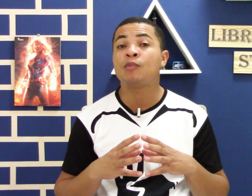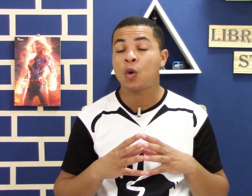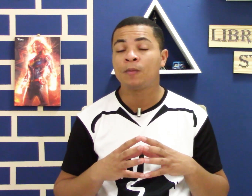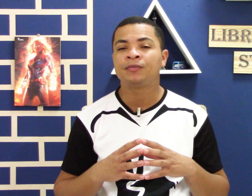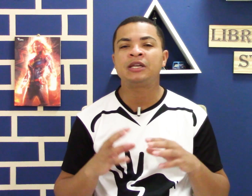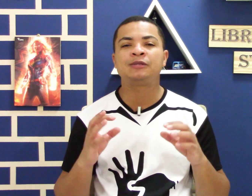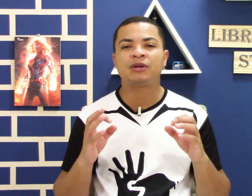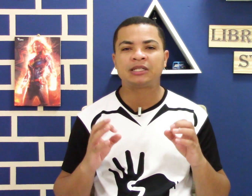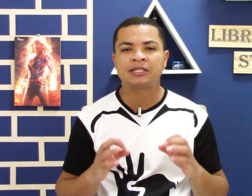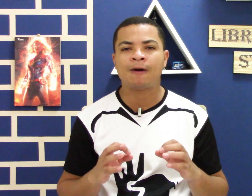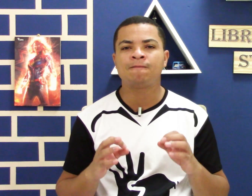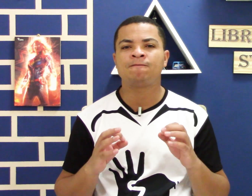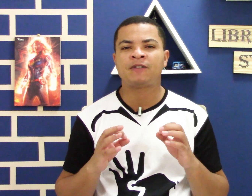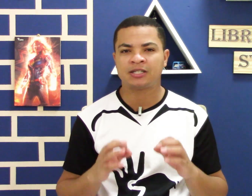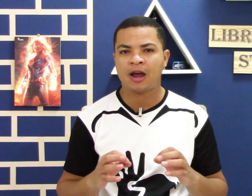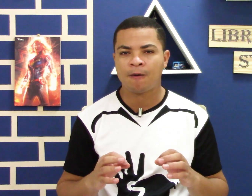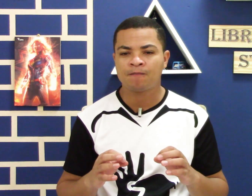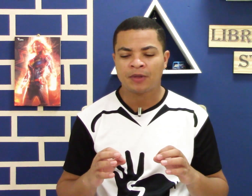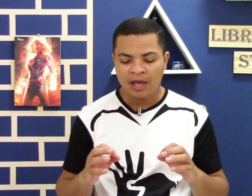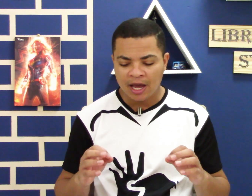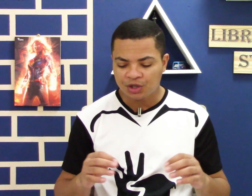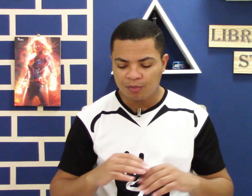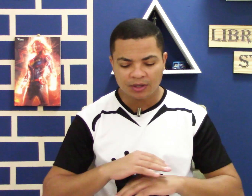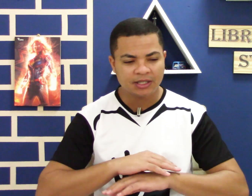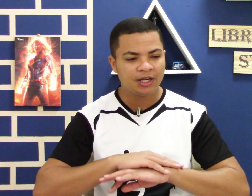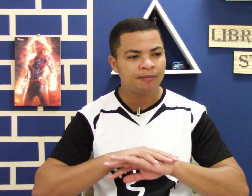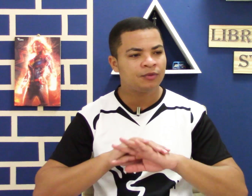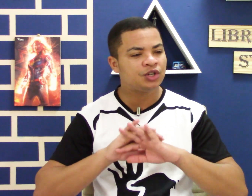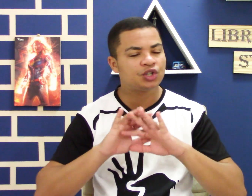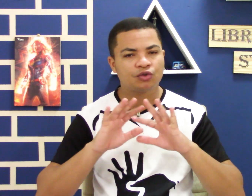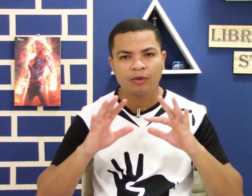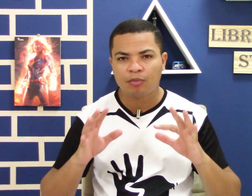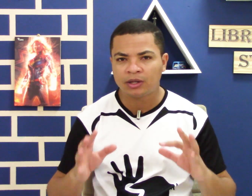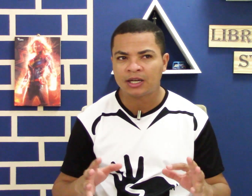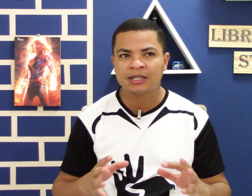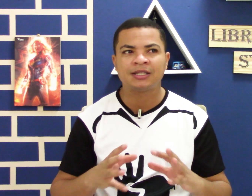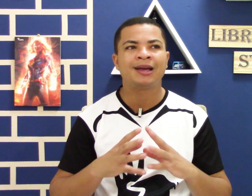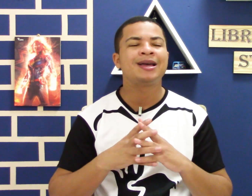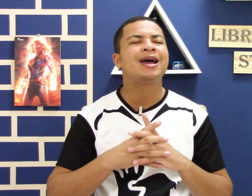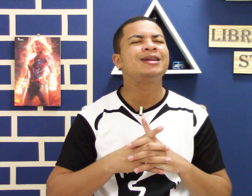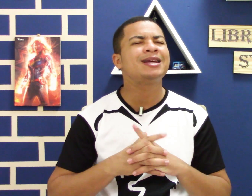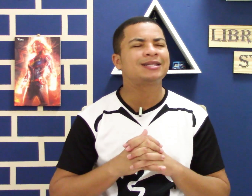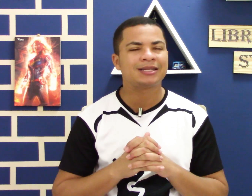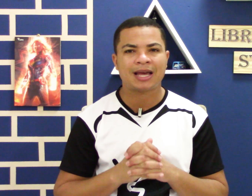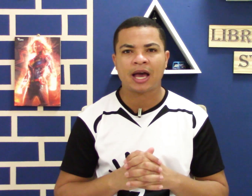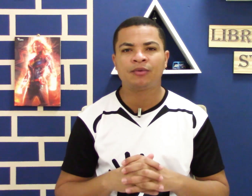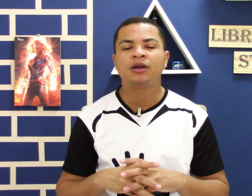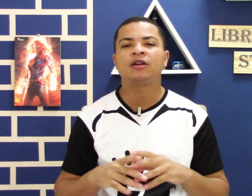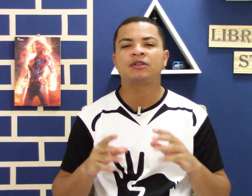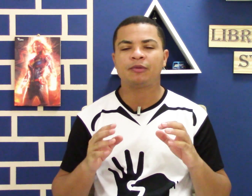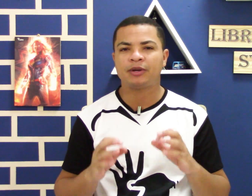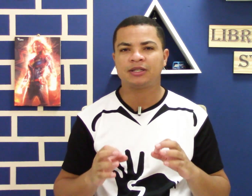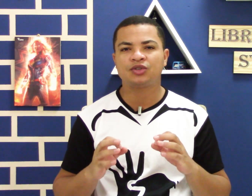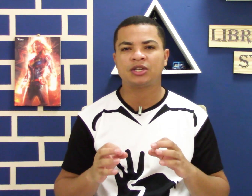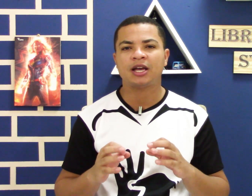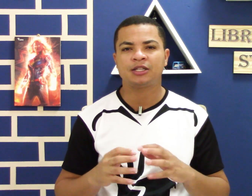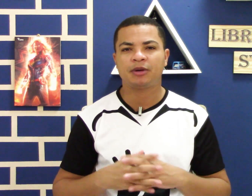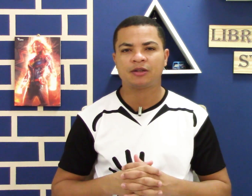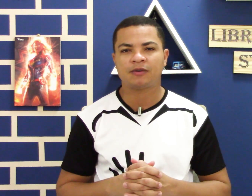importantíssimo, expressão facial. É tipo assim, de suma importância, é necessário, então você precisa usar expressão